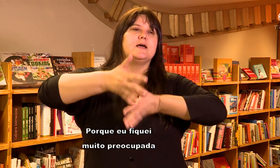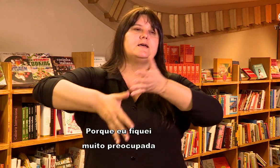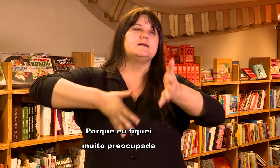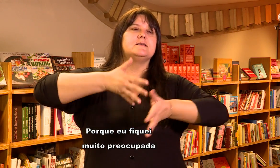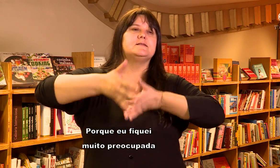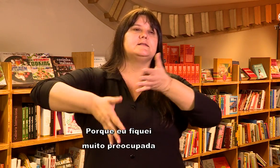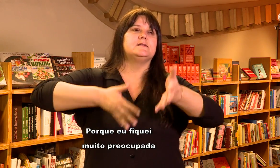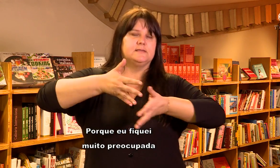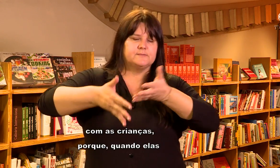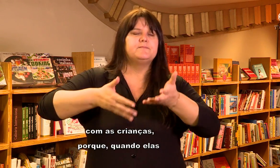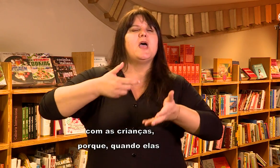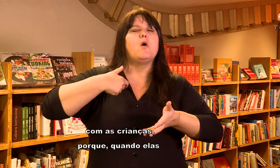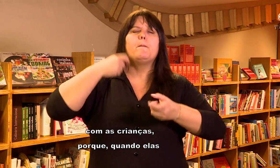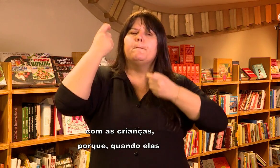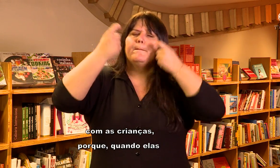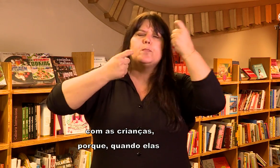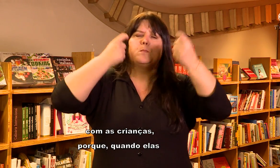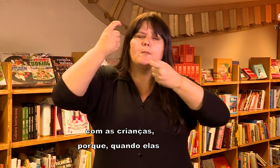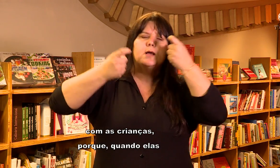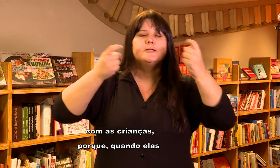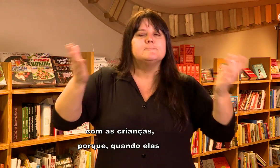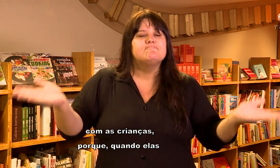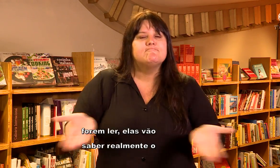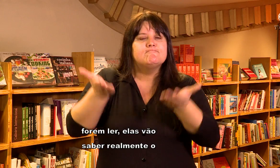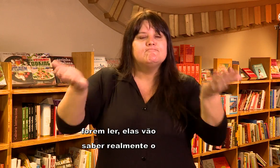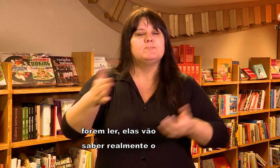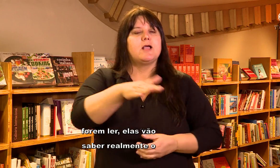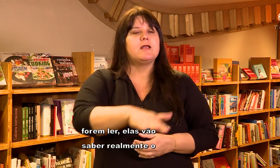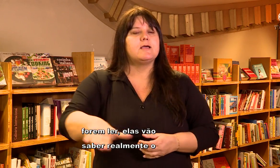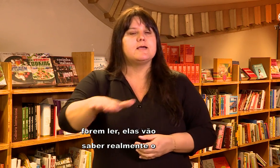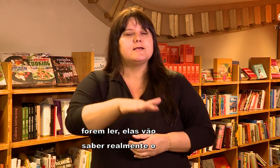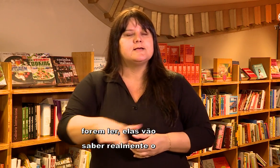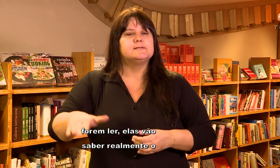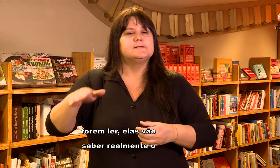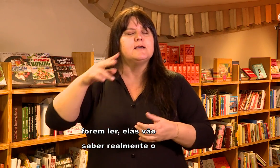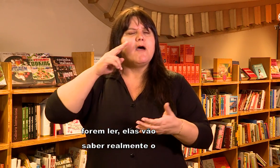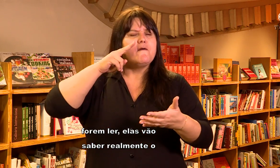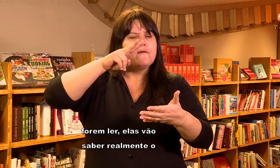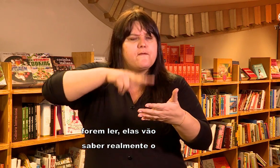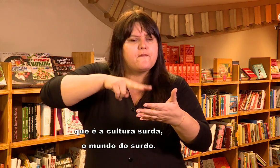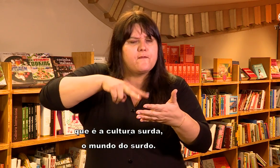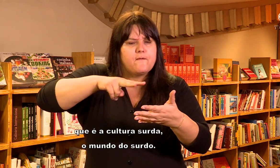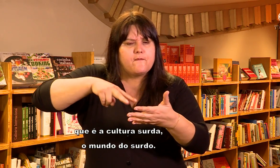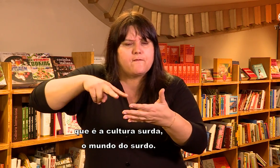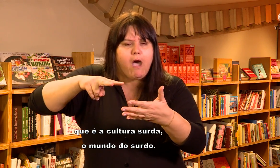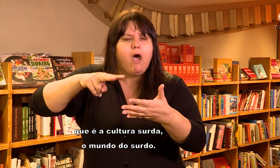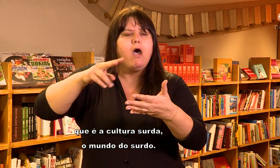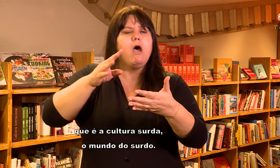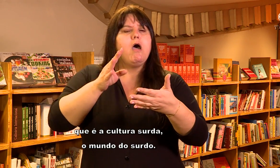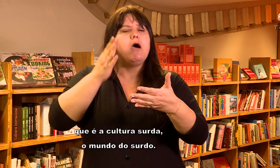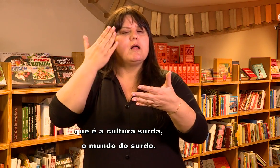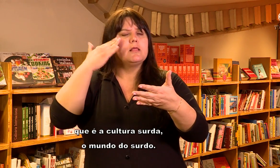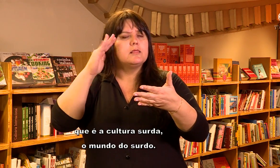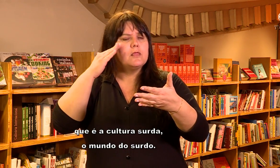muito preocupada com as crianças, porque quando elas forem ler, elas vão saber realmente o que é a cultura surda, o mundo do